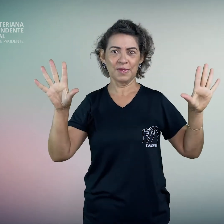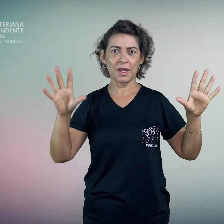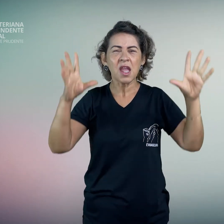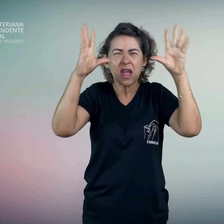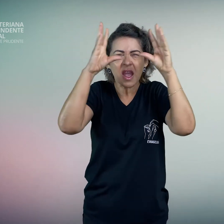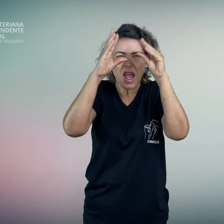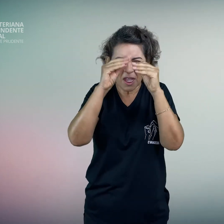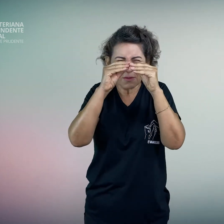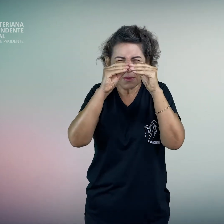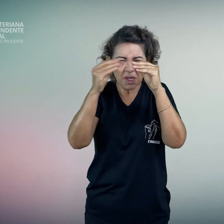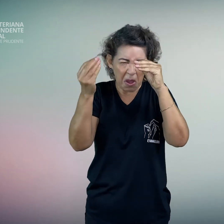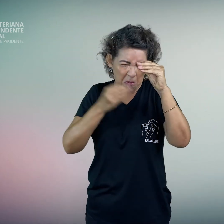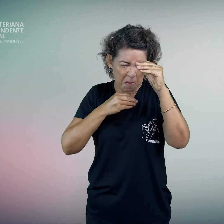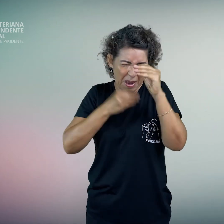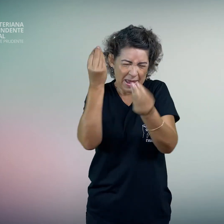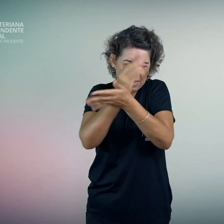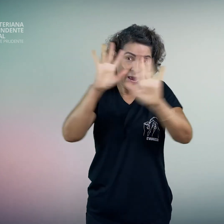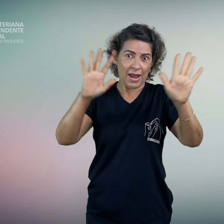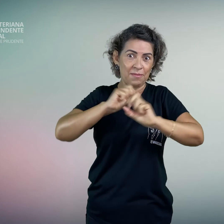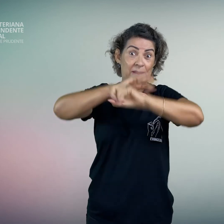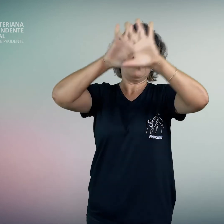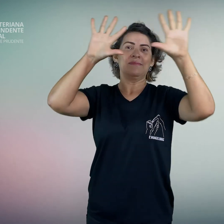traz paz e cura ao coração.